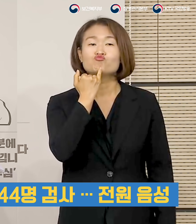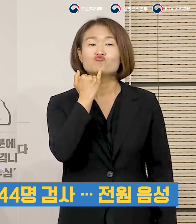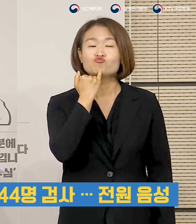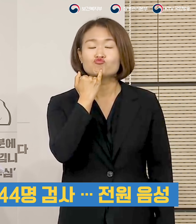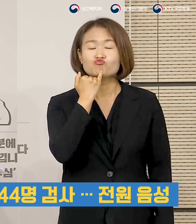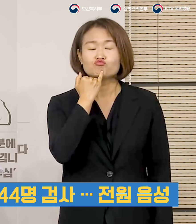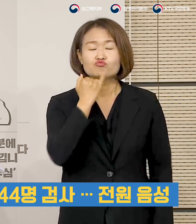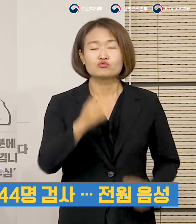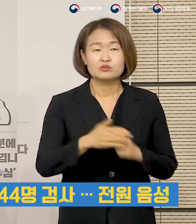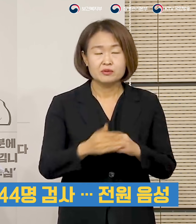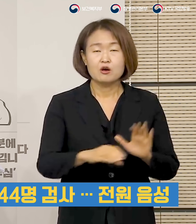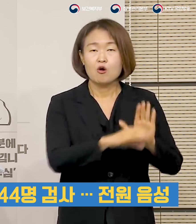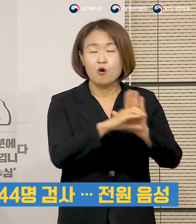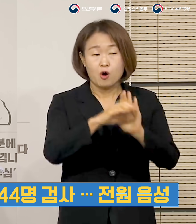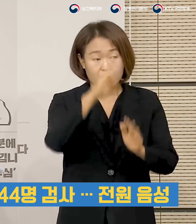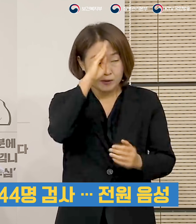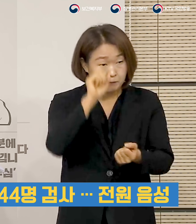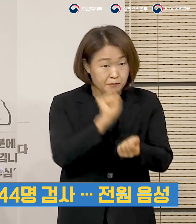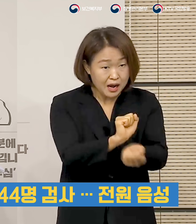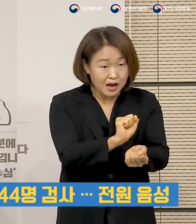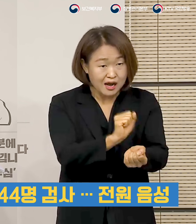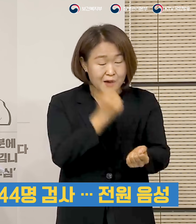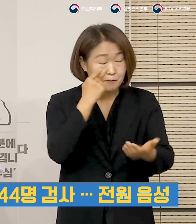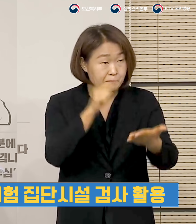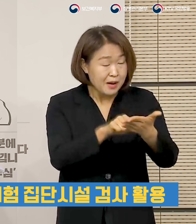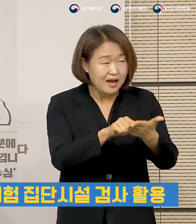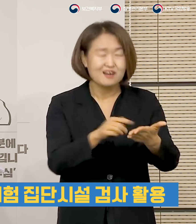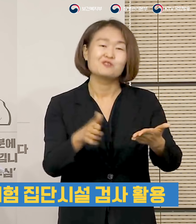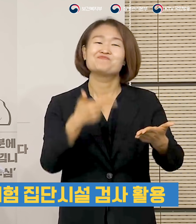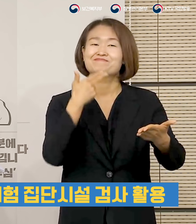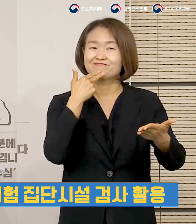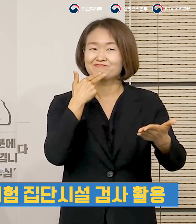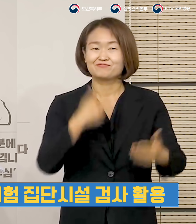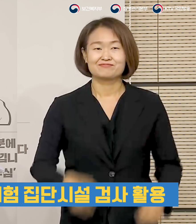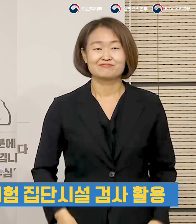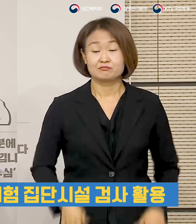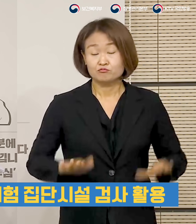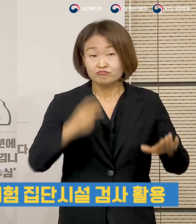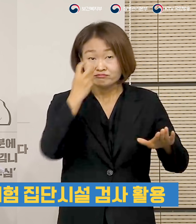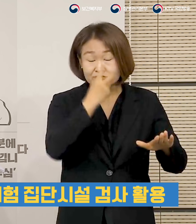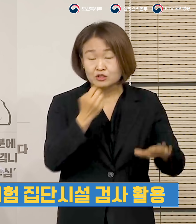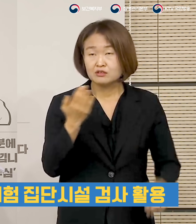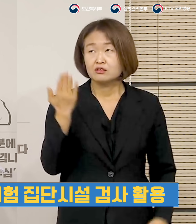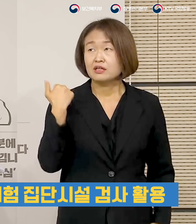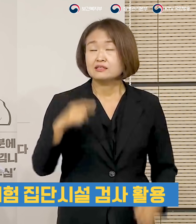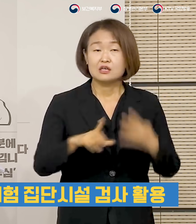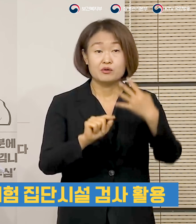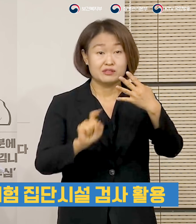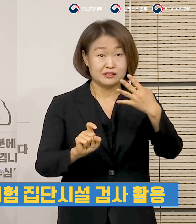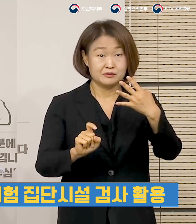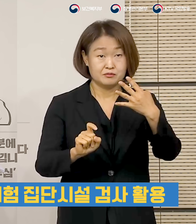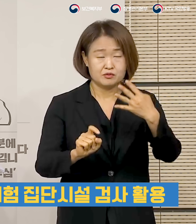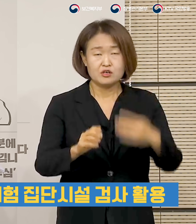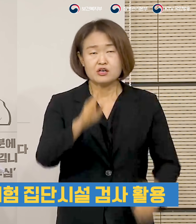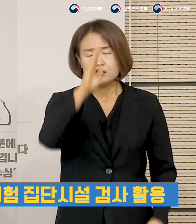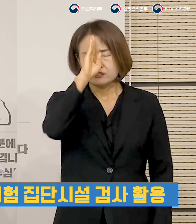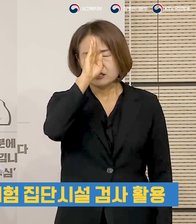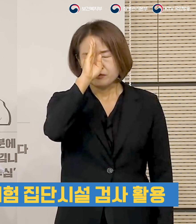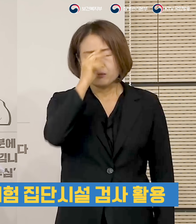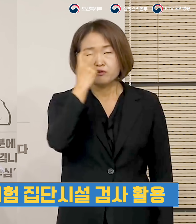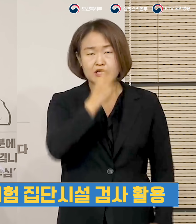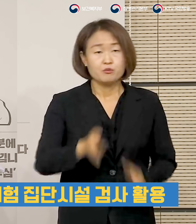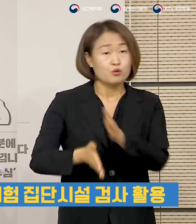받아 코로나19 환자는 발견되지 않았습니다. 이번 검사는 지난 4월 10일